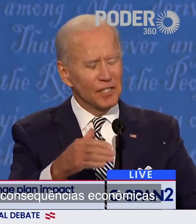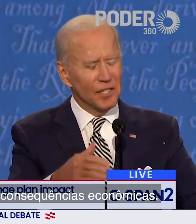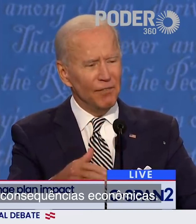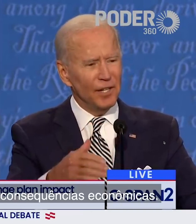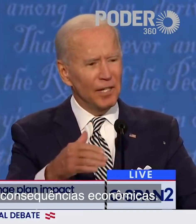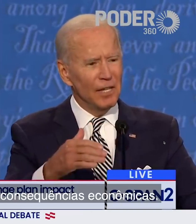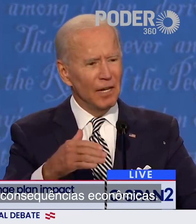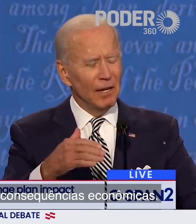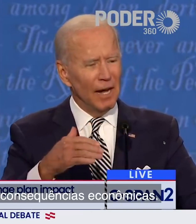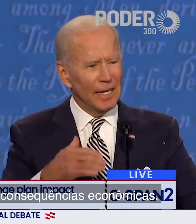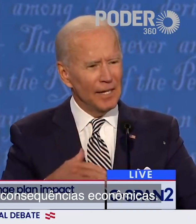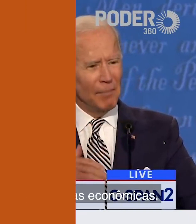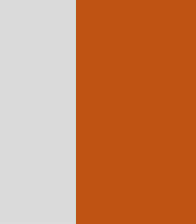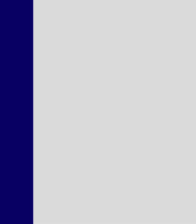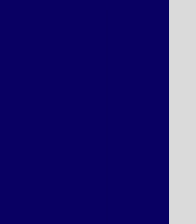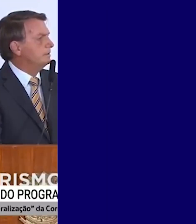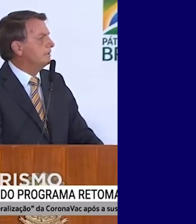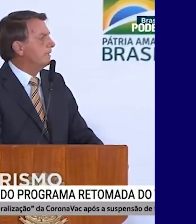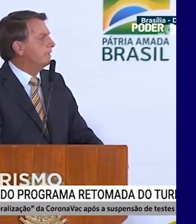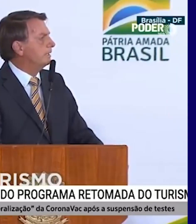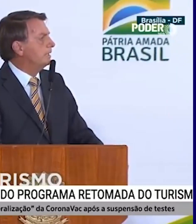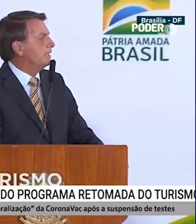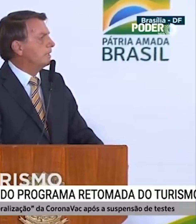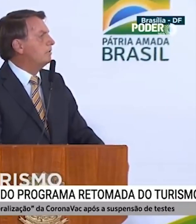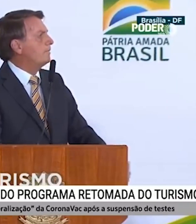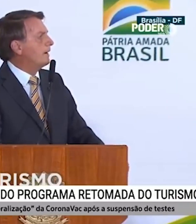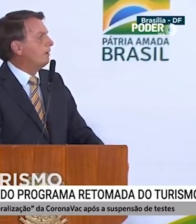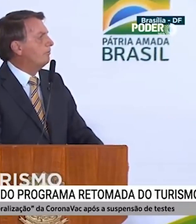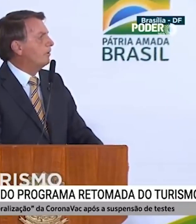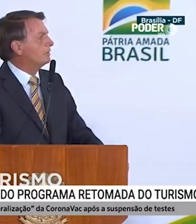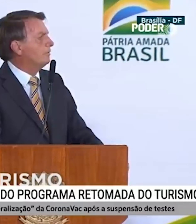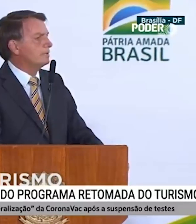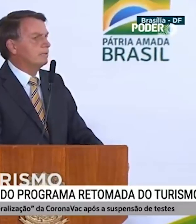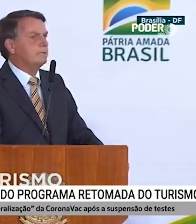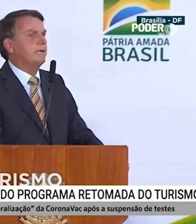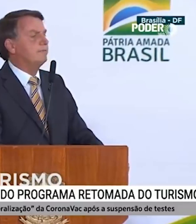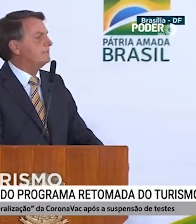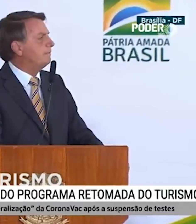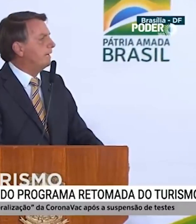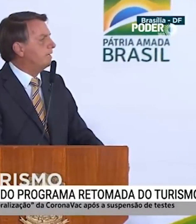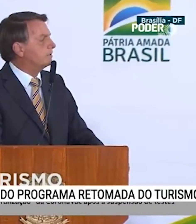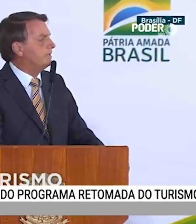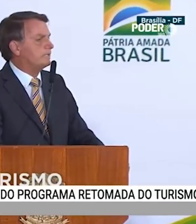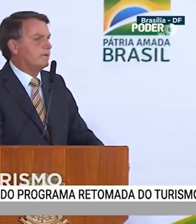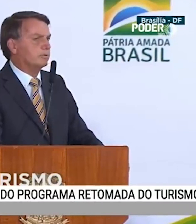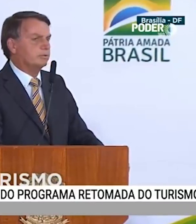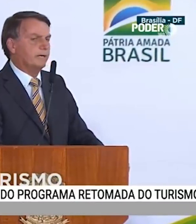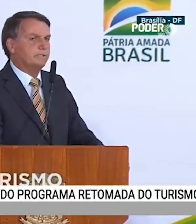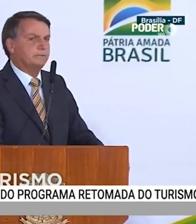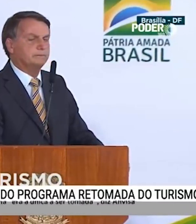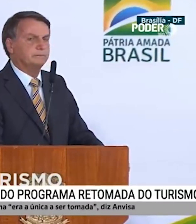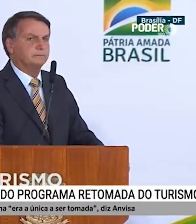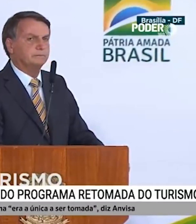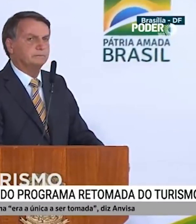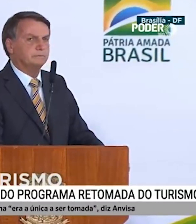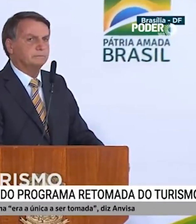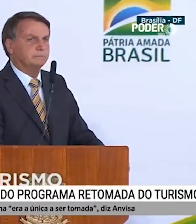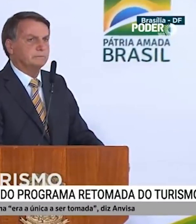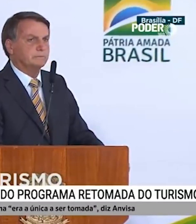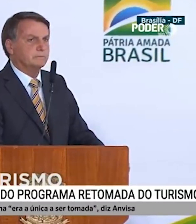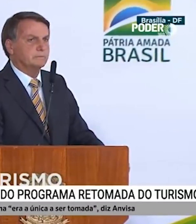não acabe com as queimadas na Amazônia. Dizer que se eu não apagar o fogo da Amazônia, levanta barreiras comerciais contra o Brasil?